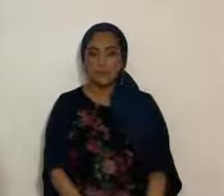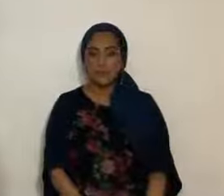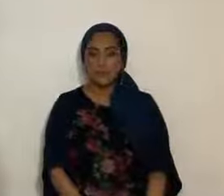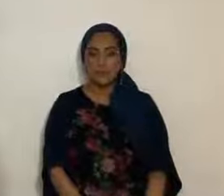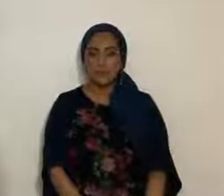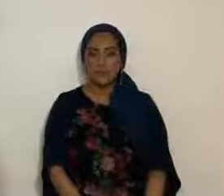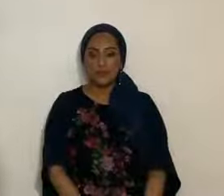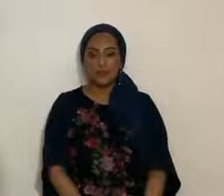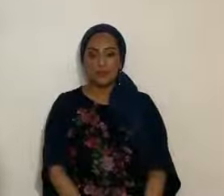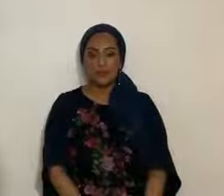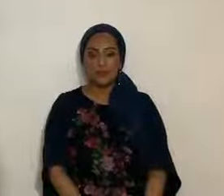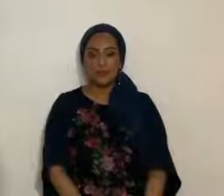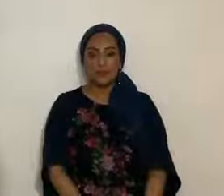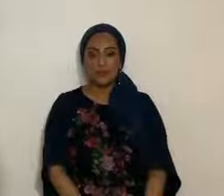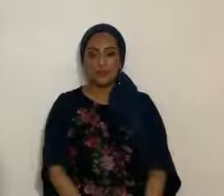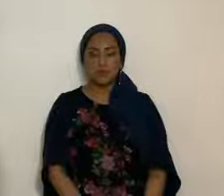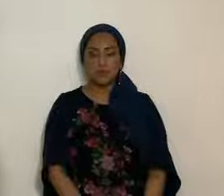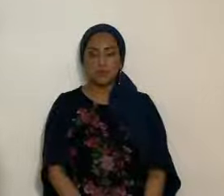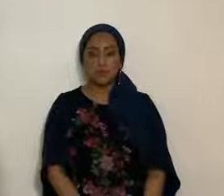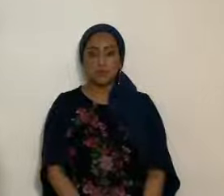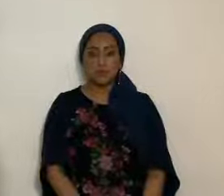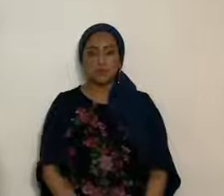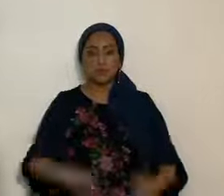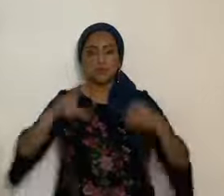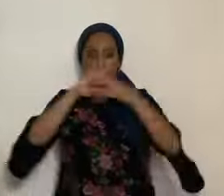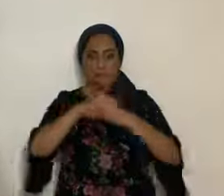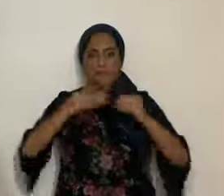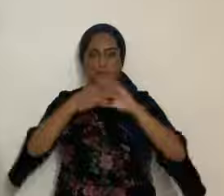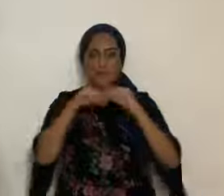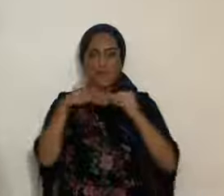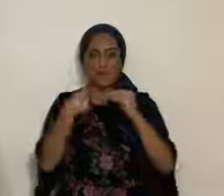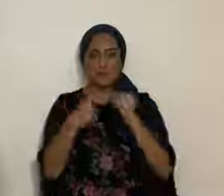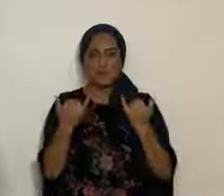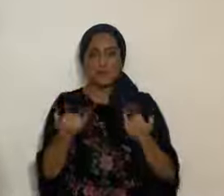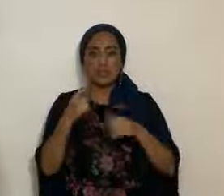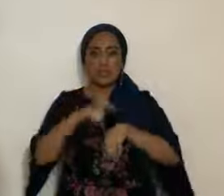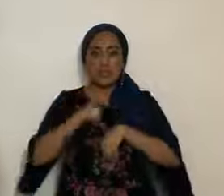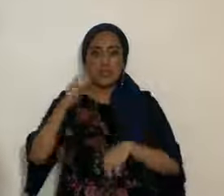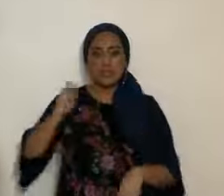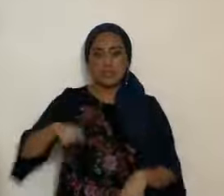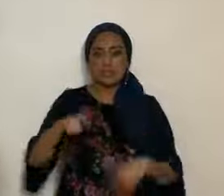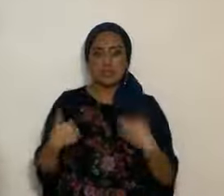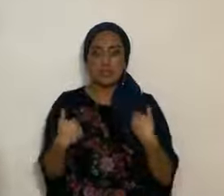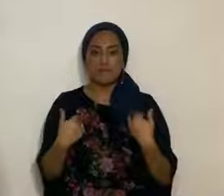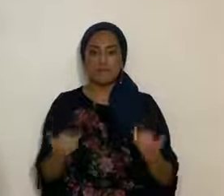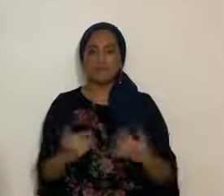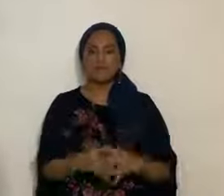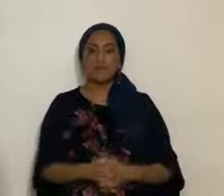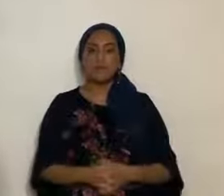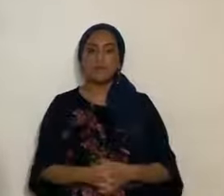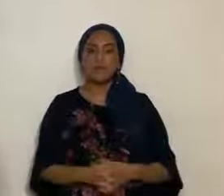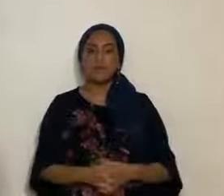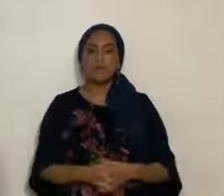15. Y nos habla precisamente de estos tiempos y de la necesidad que hay. Y os daré pastores